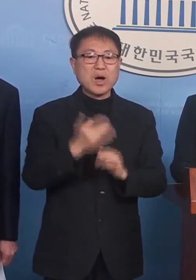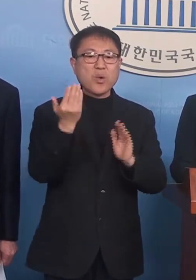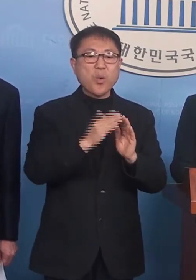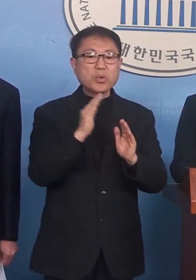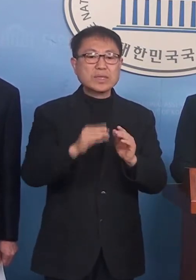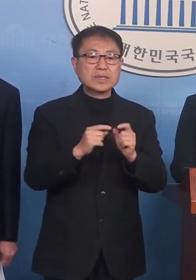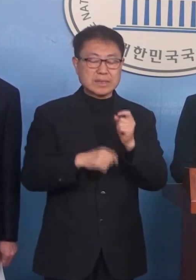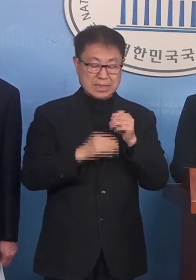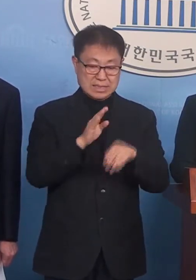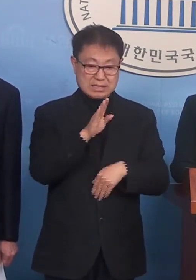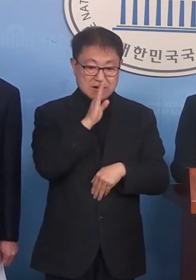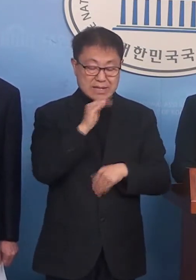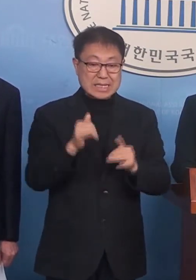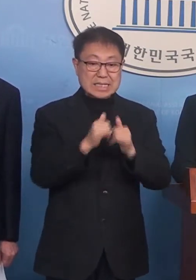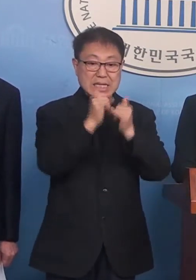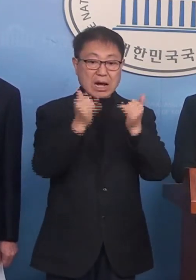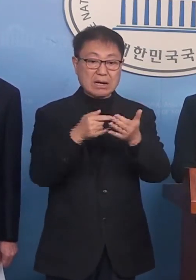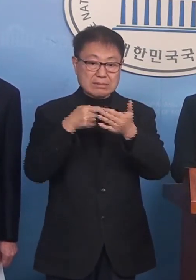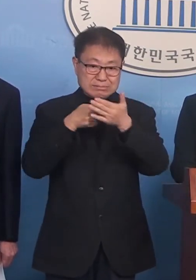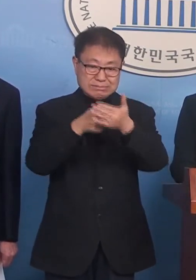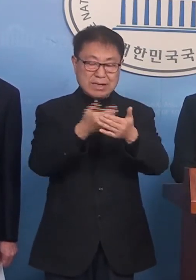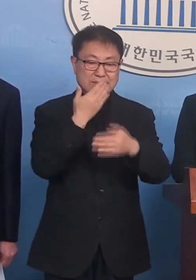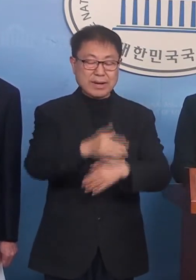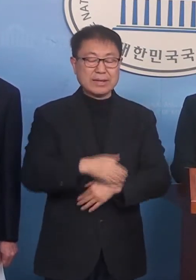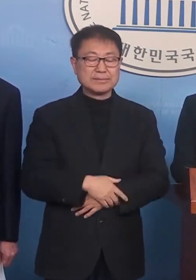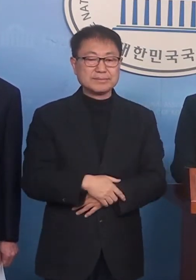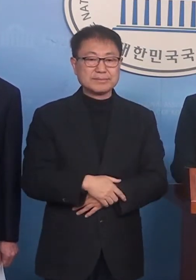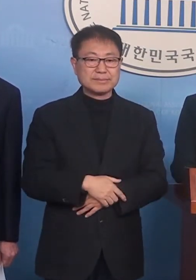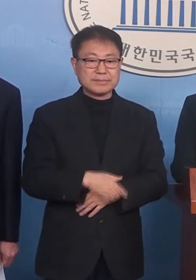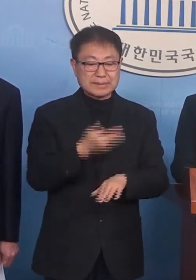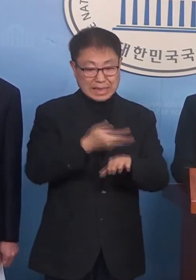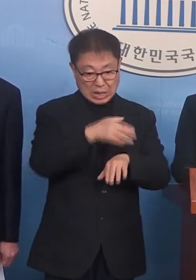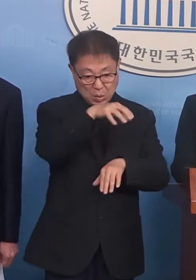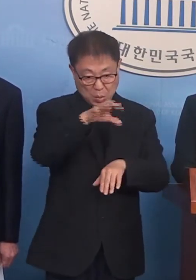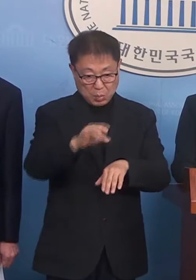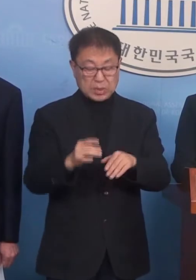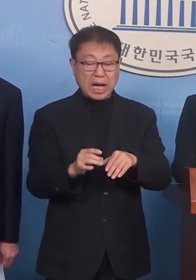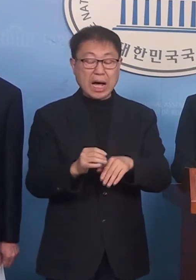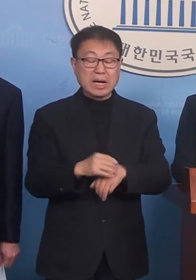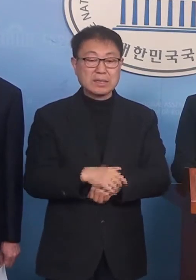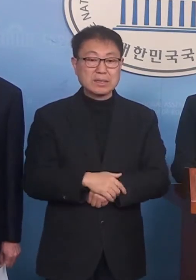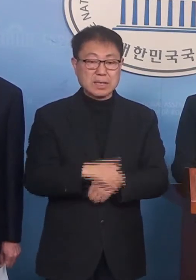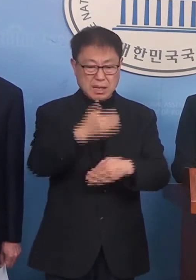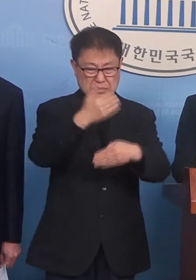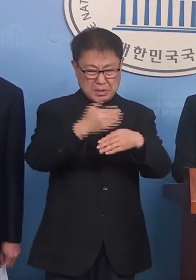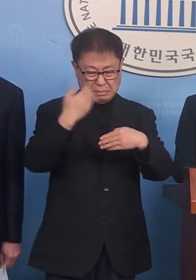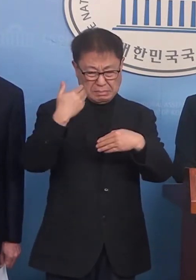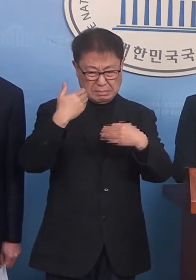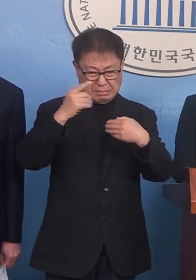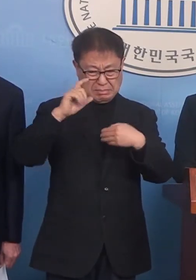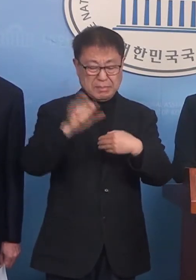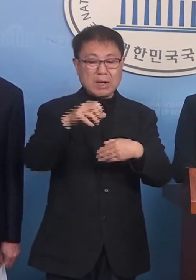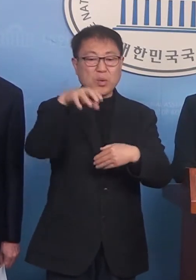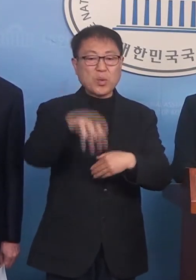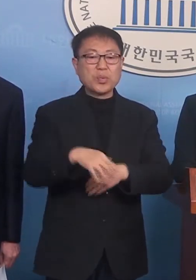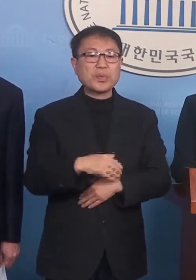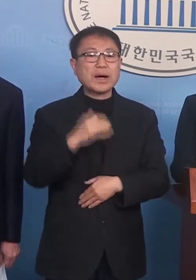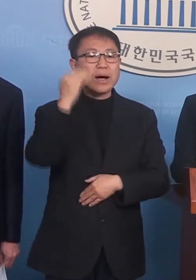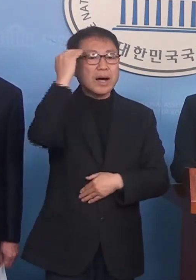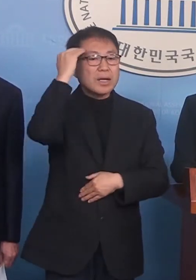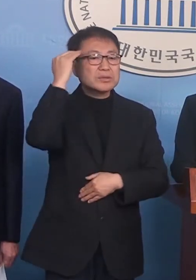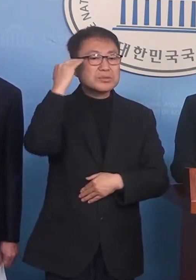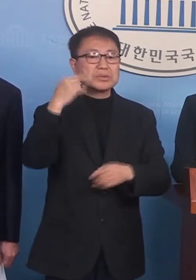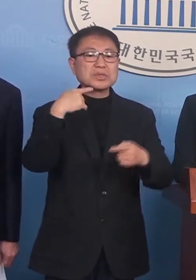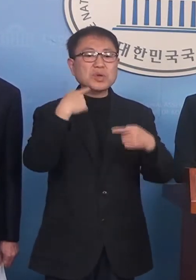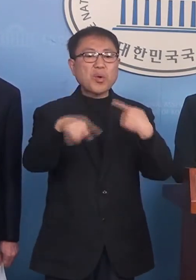정의로운 사회로 한 발 더 다가갈 수 있습니다. 다른 어느 지역보다 기득권 양당의 벽이 견고한 곳, 대한민국